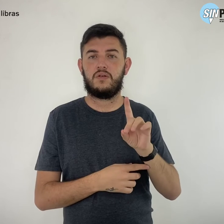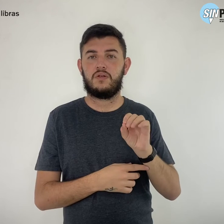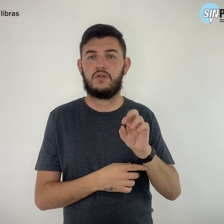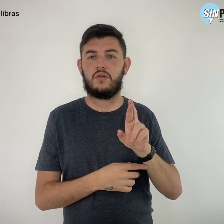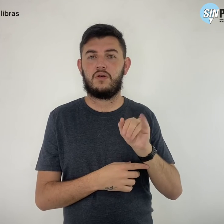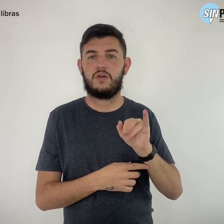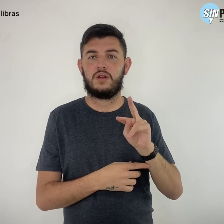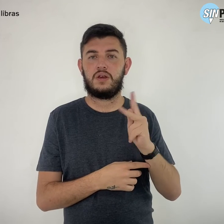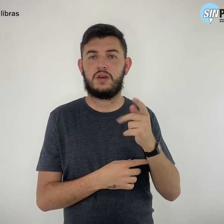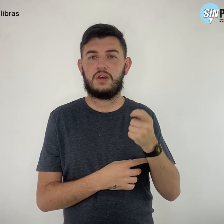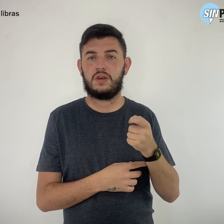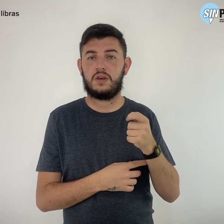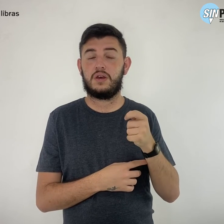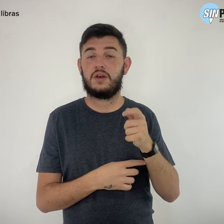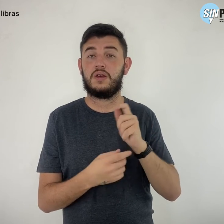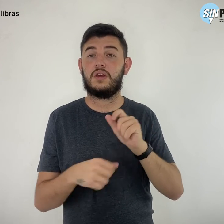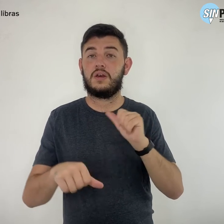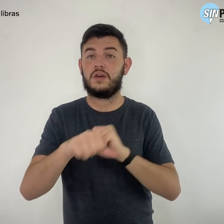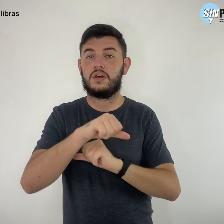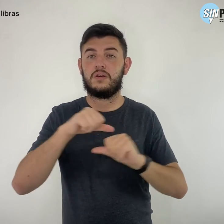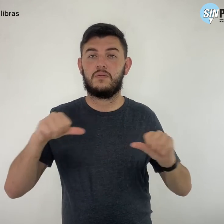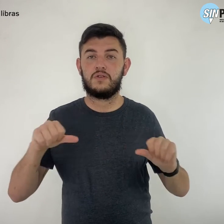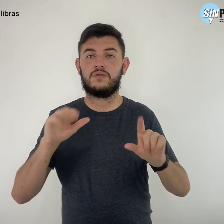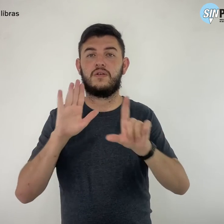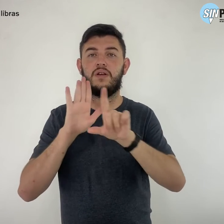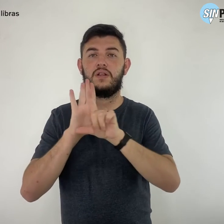Rezende, que modifica a lei número